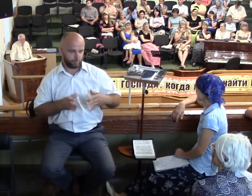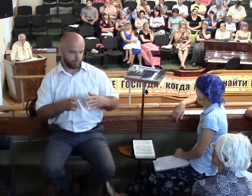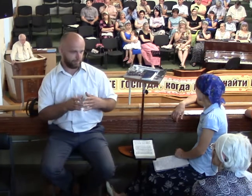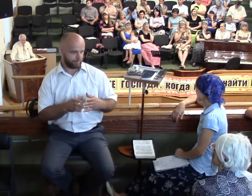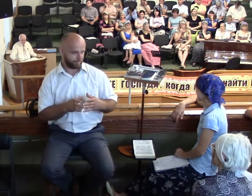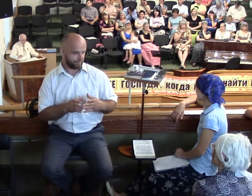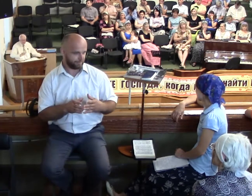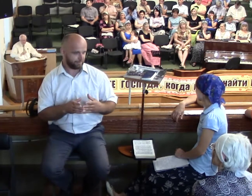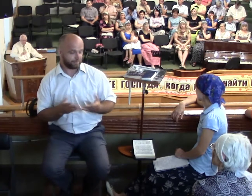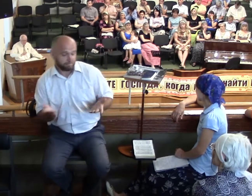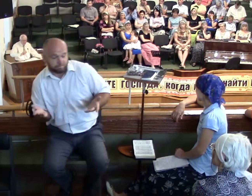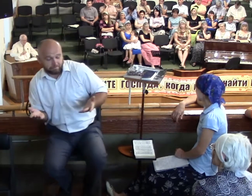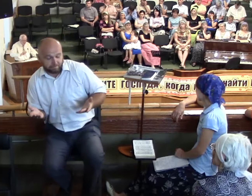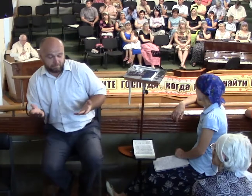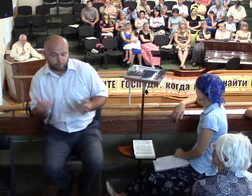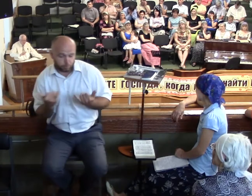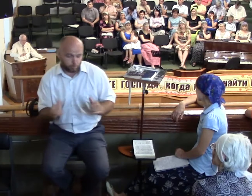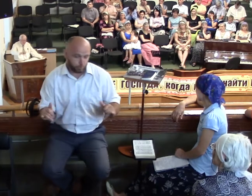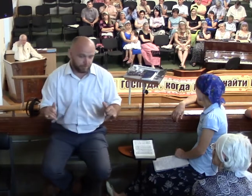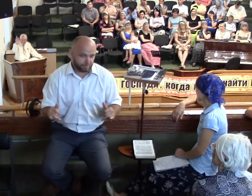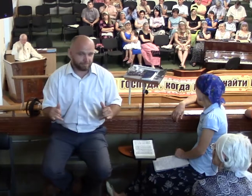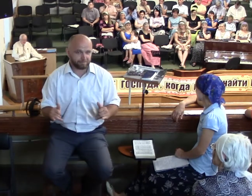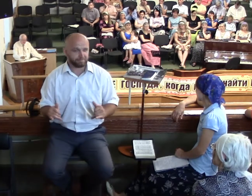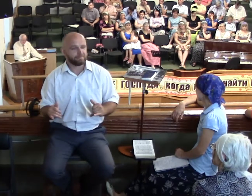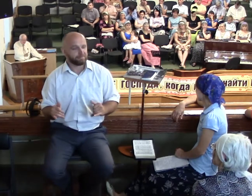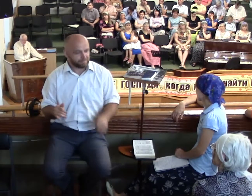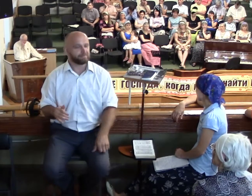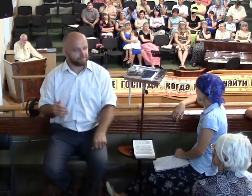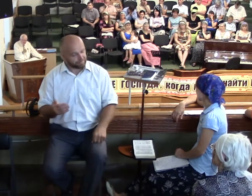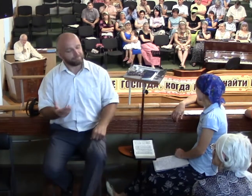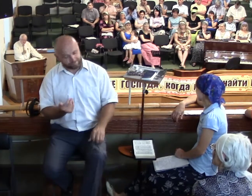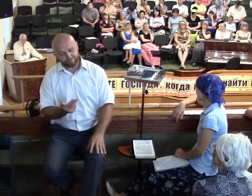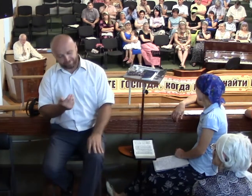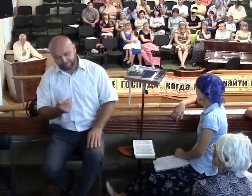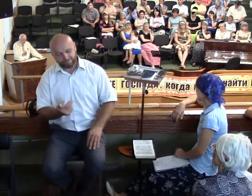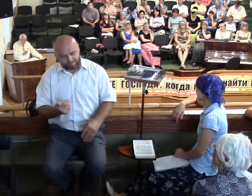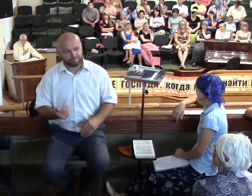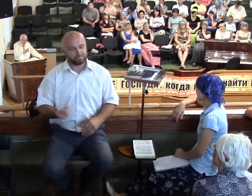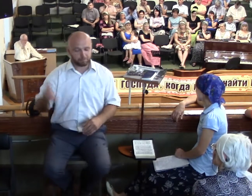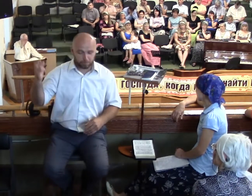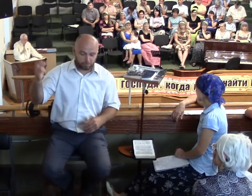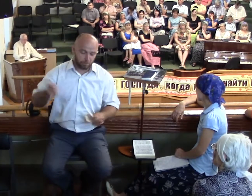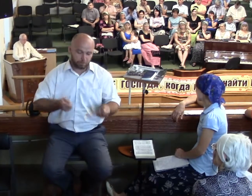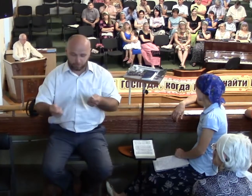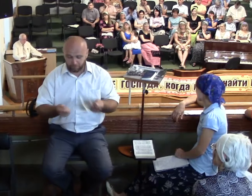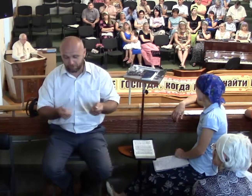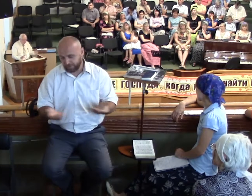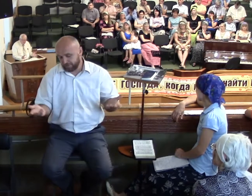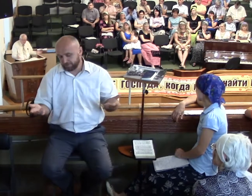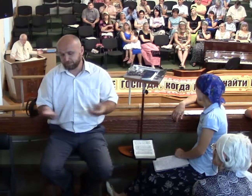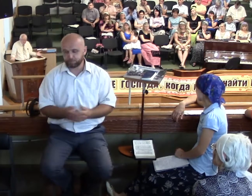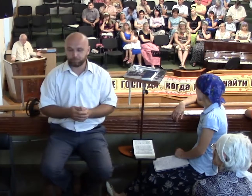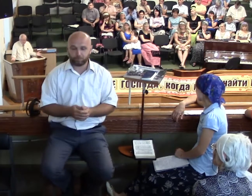писал Тимофею послание юношеских похотей, убегай. Убегать – это твоя задача, это твой путь.